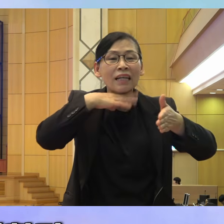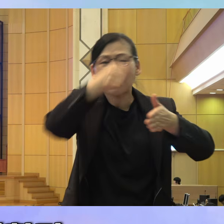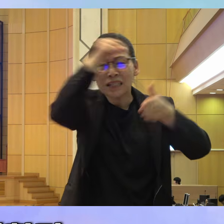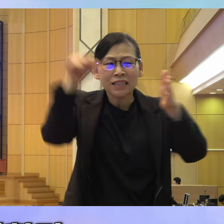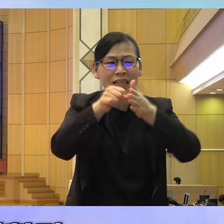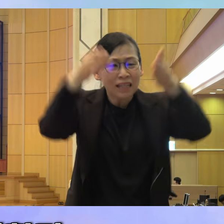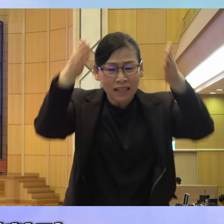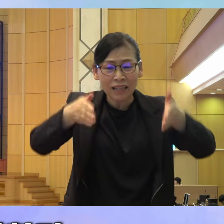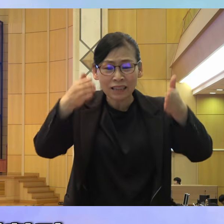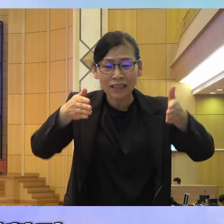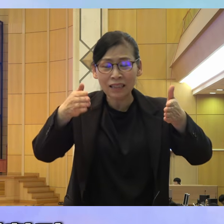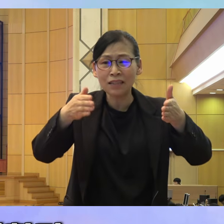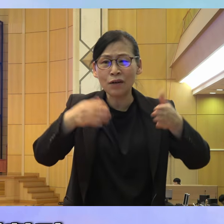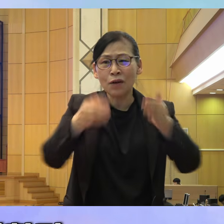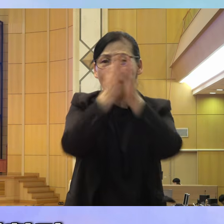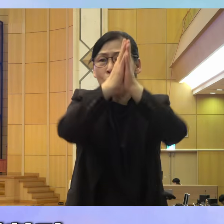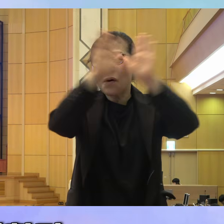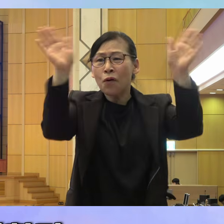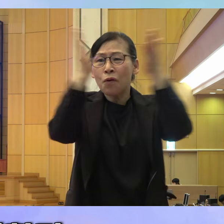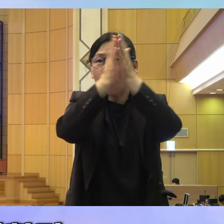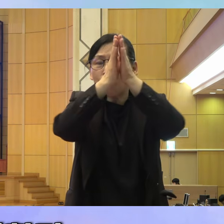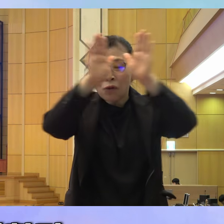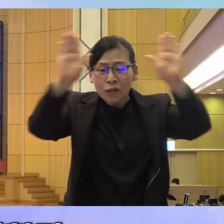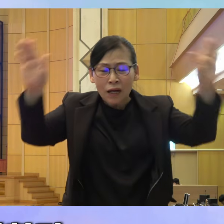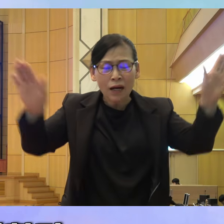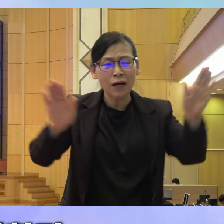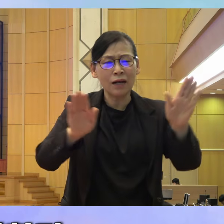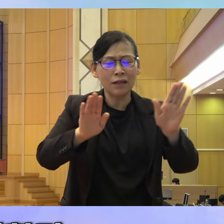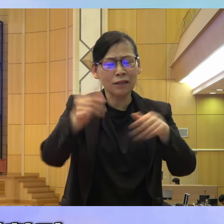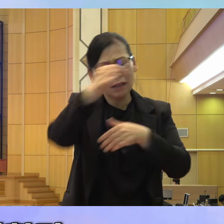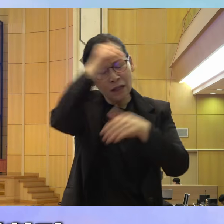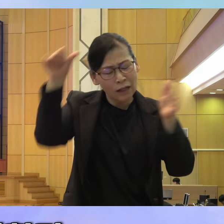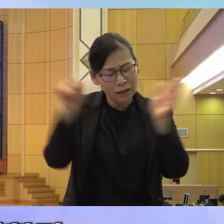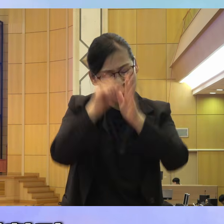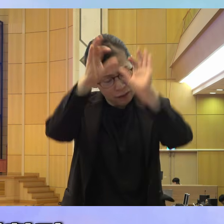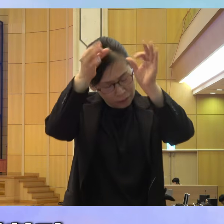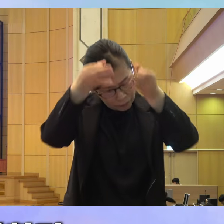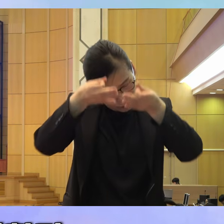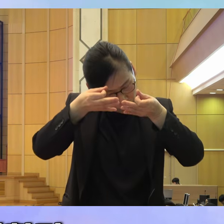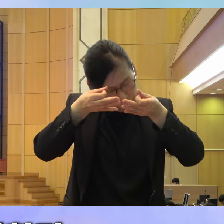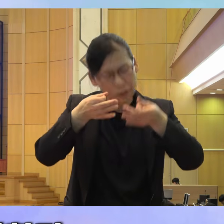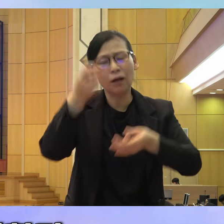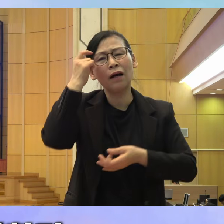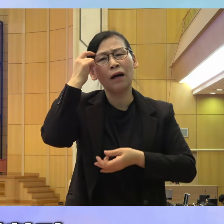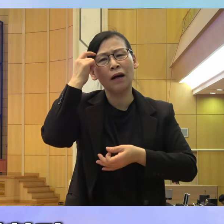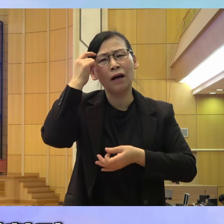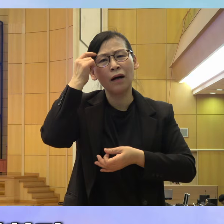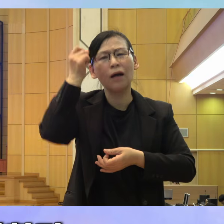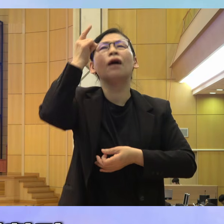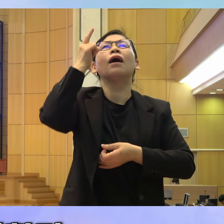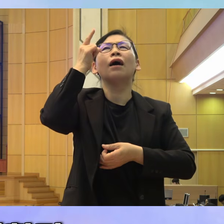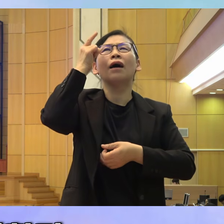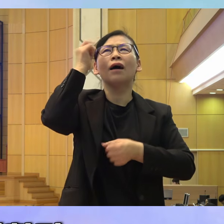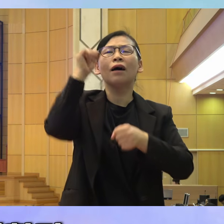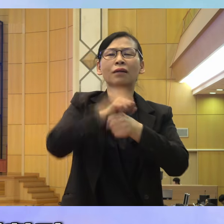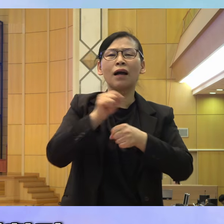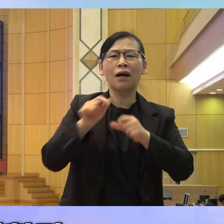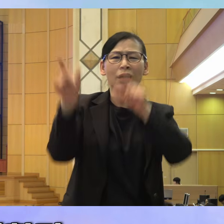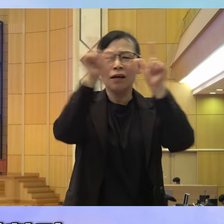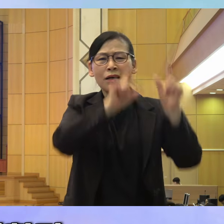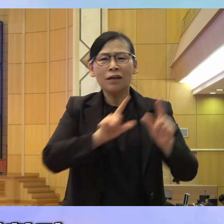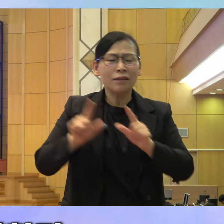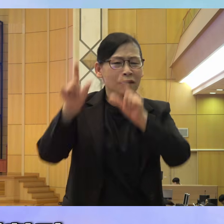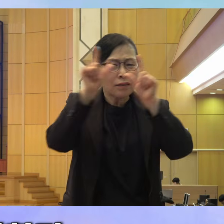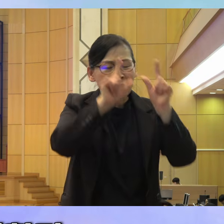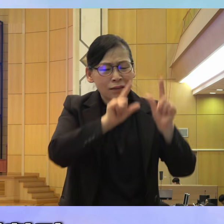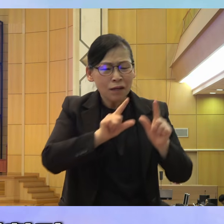아니라 모세가 이런 인생에 대한 것을 깨닫고 삶에